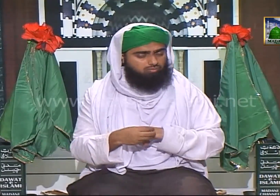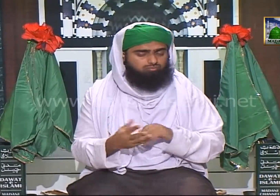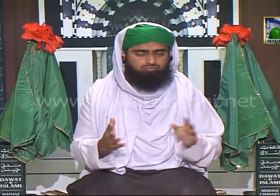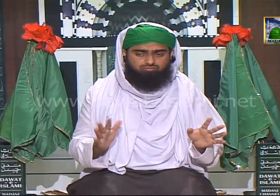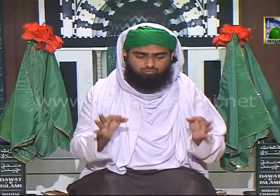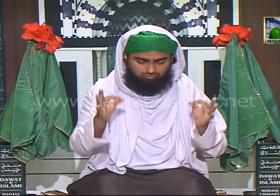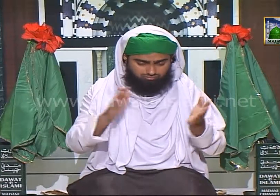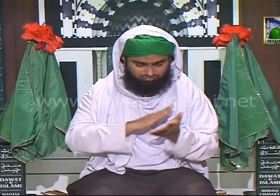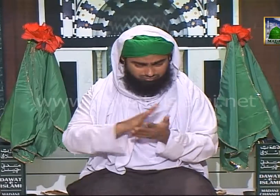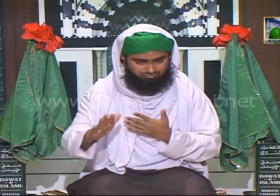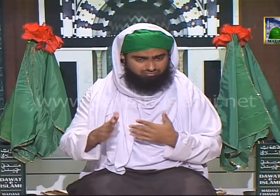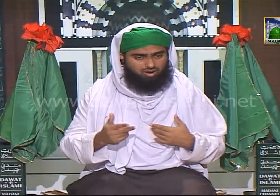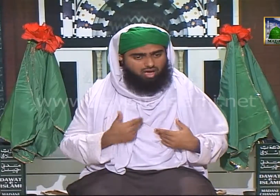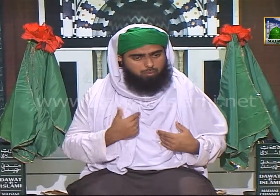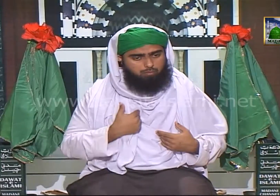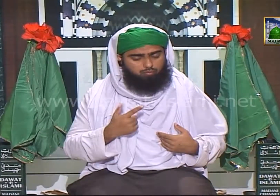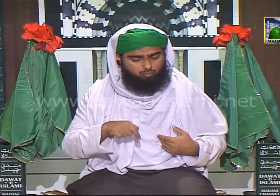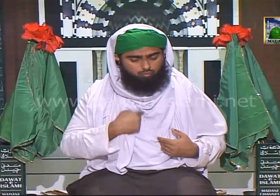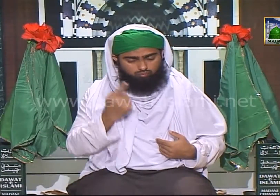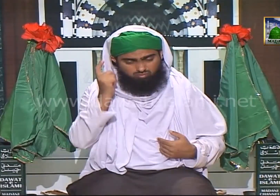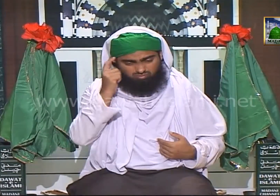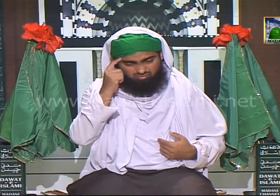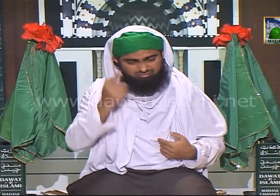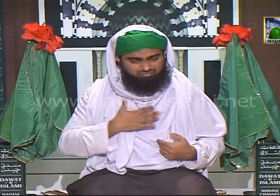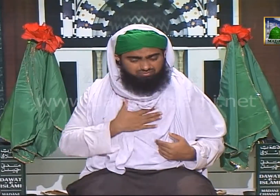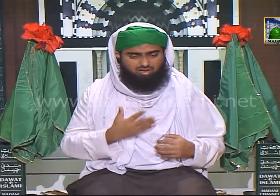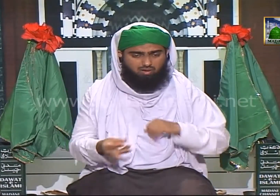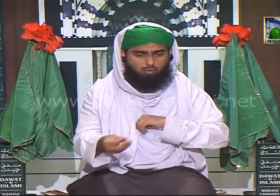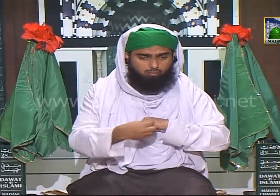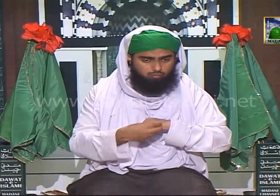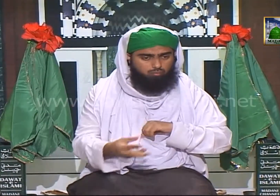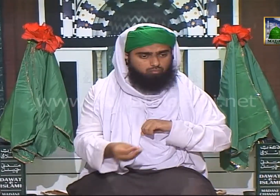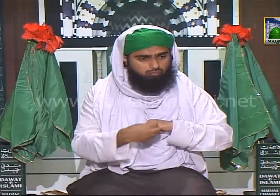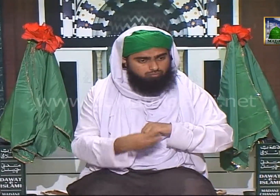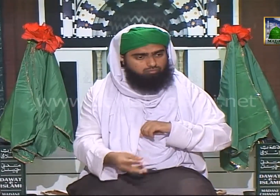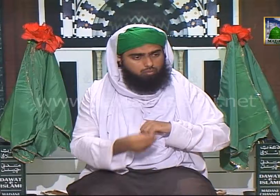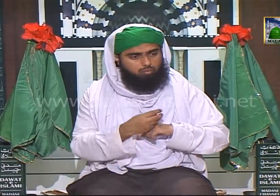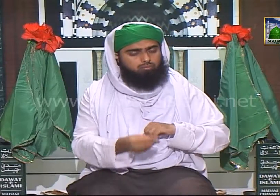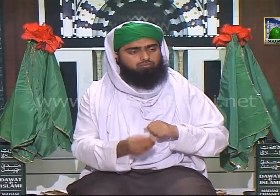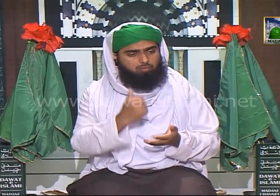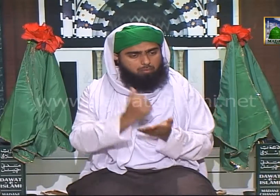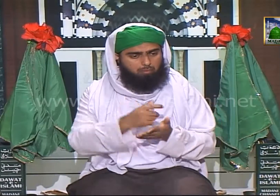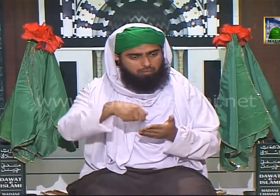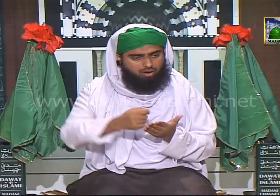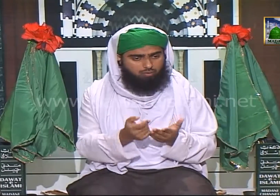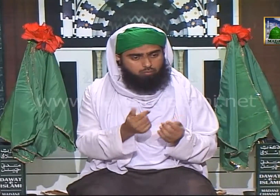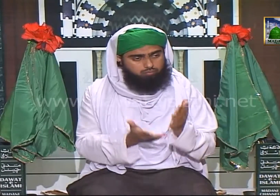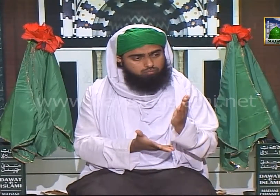سے, ادھر سے مارتے رہیں, کاٹتے رہیں, اور جیب بھرتے رہیں, اور بیک بیلنس بناتے رہیں, لیکن ان بیچاروں کو اگر ہم تنخواہ بھی دیتے